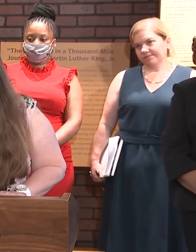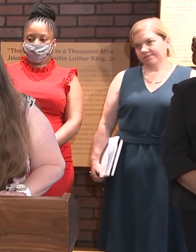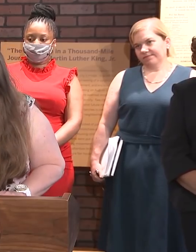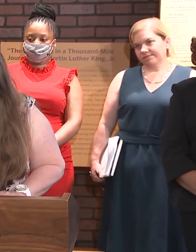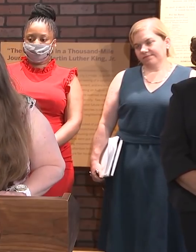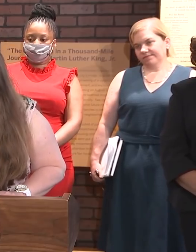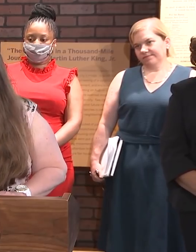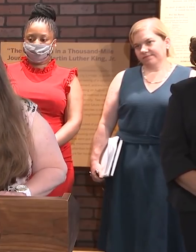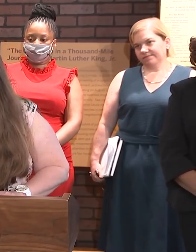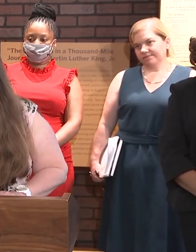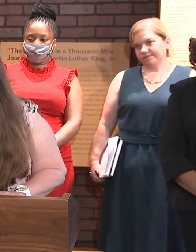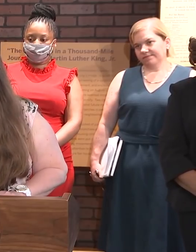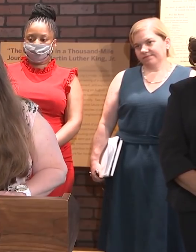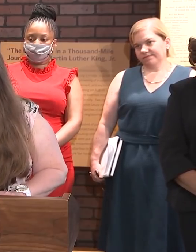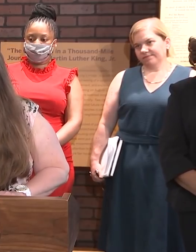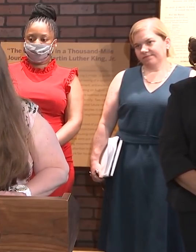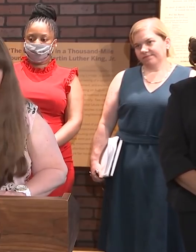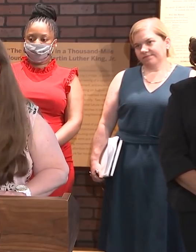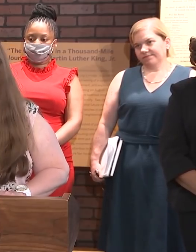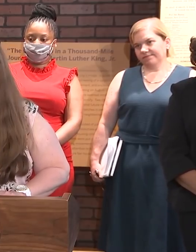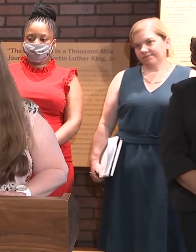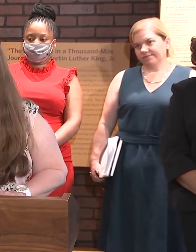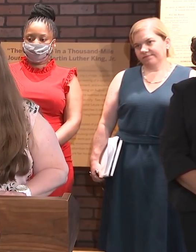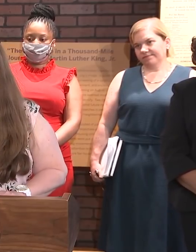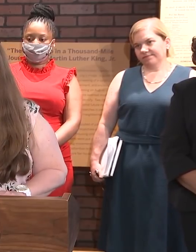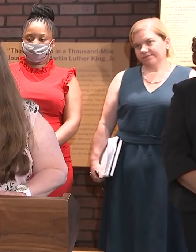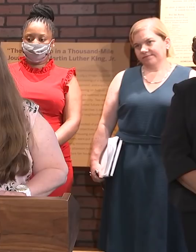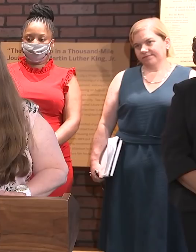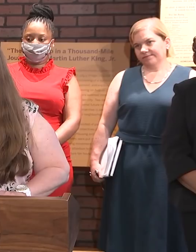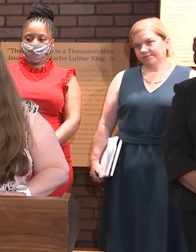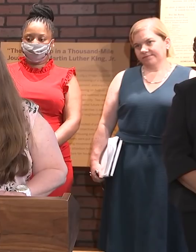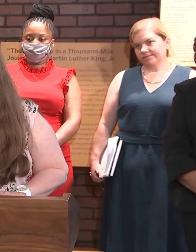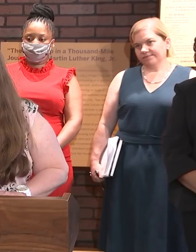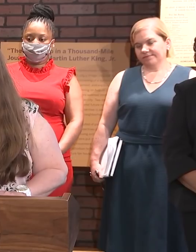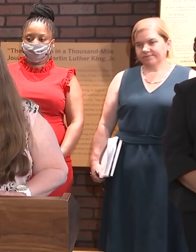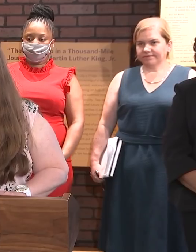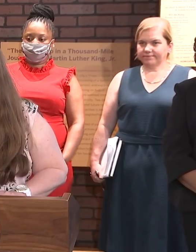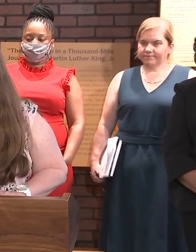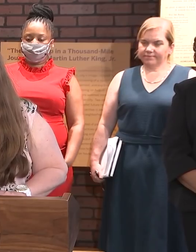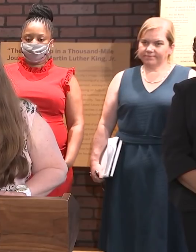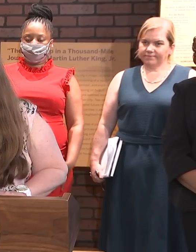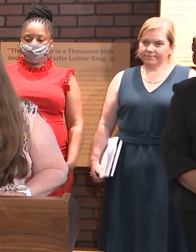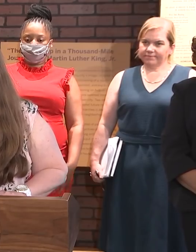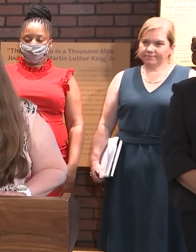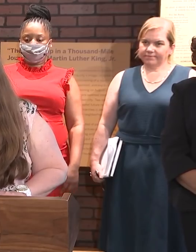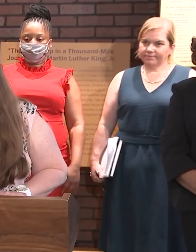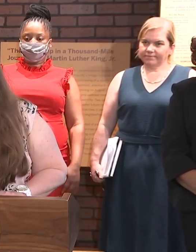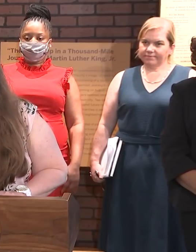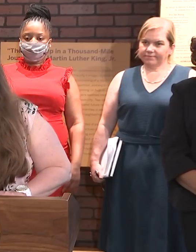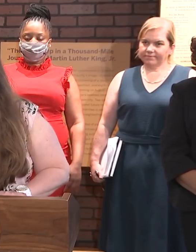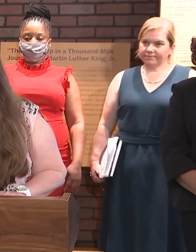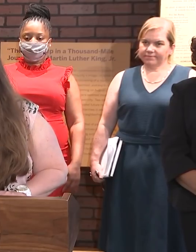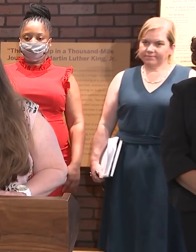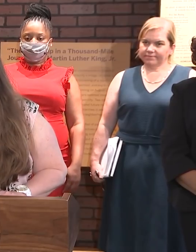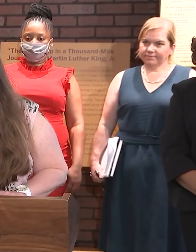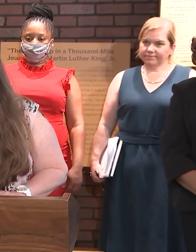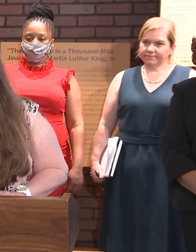y oportunidades económicas, servicios públicos y, muy importante, atención